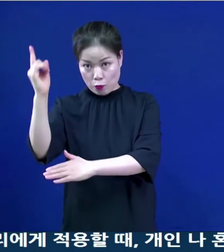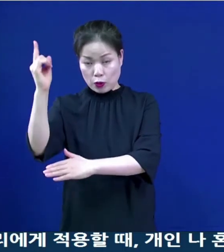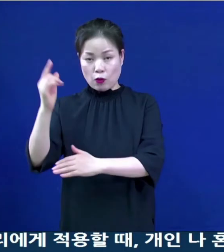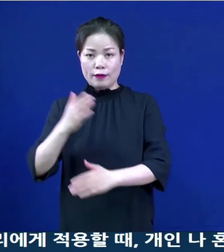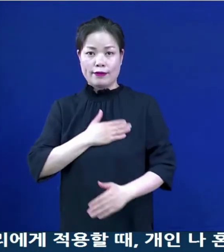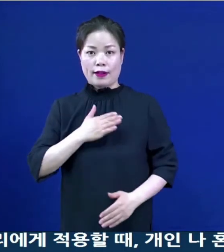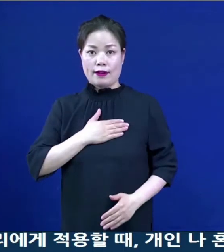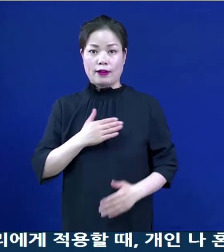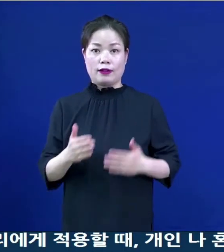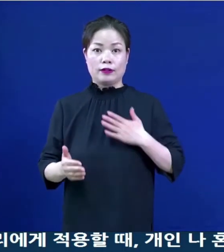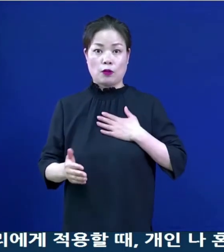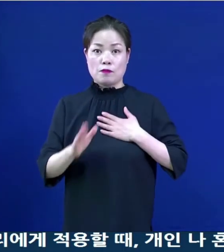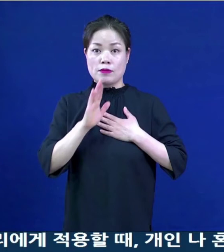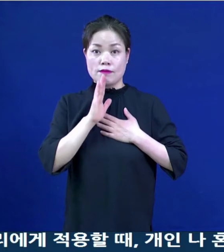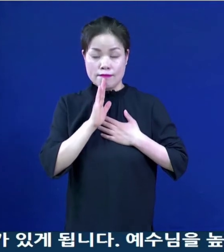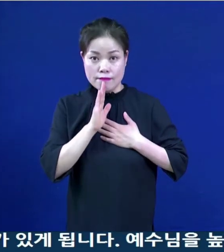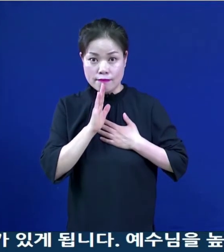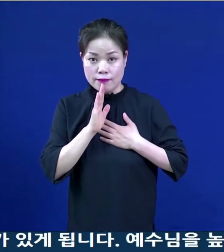내가 정말